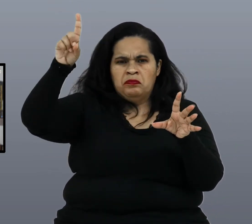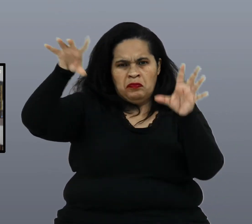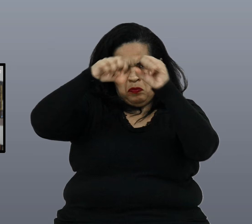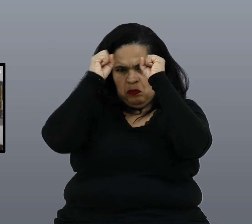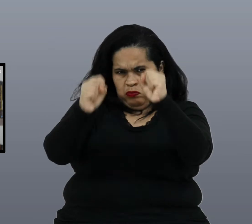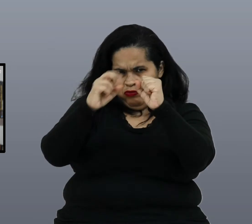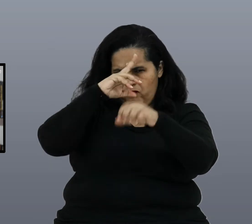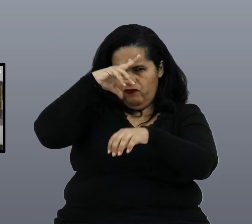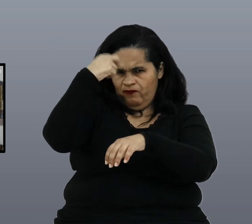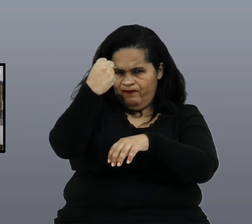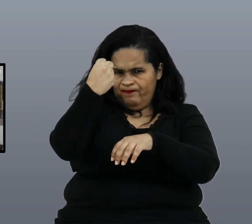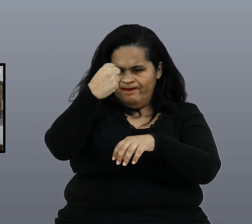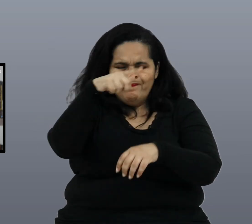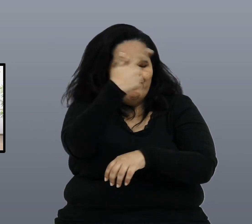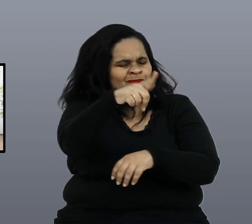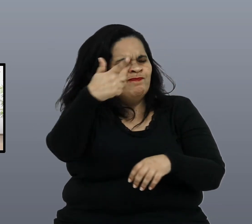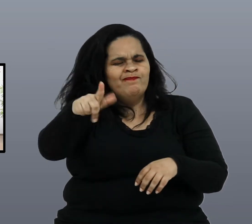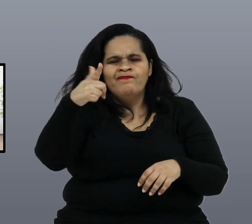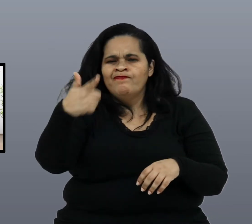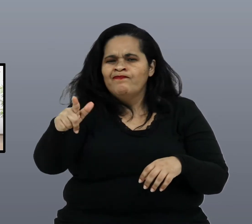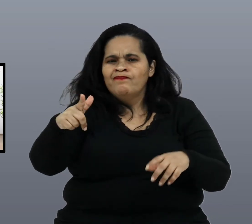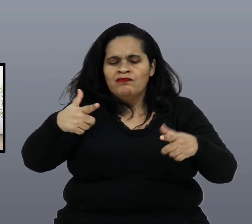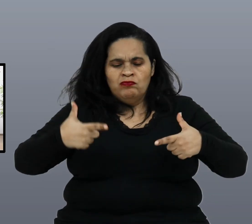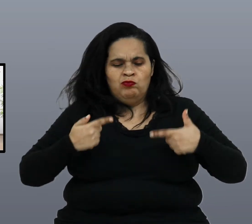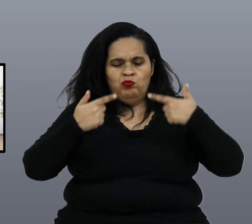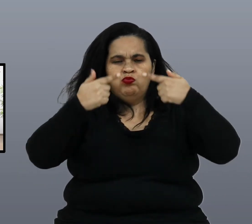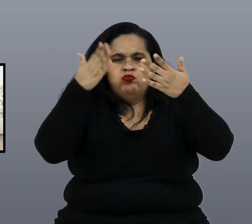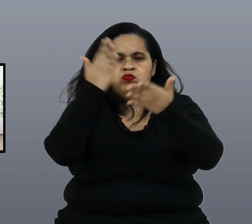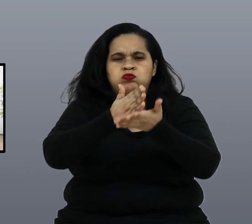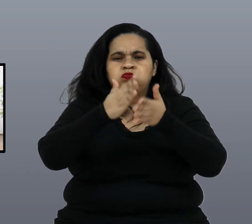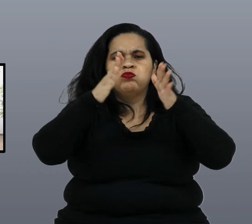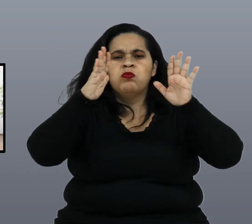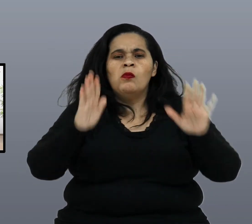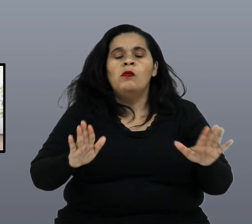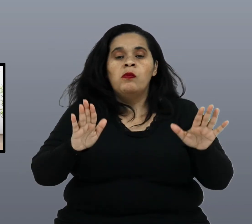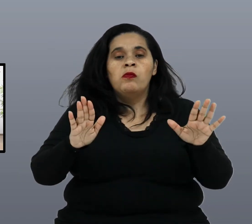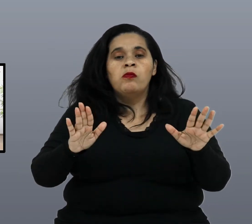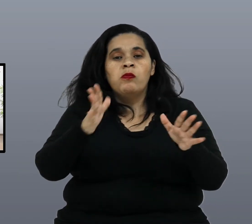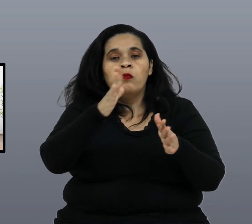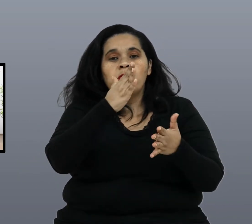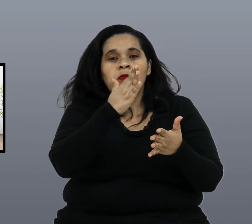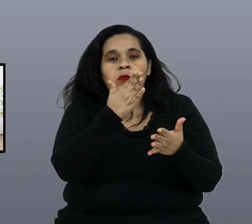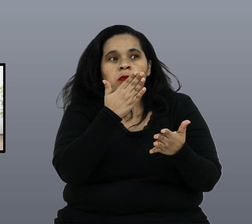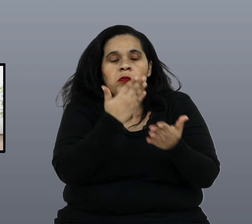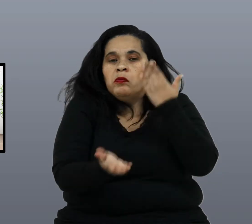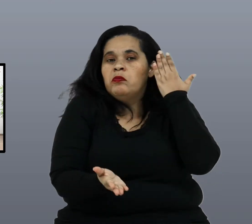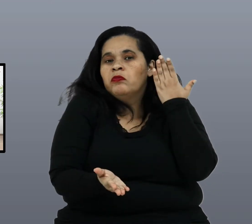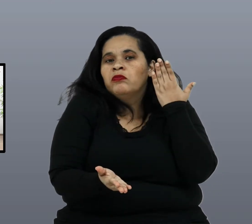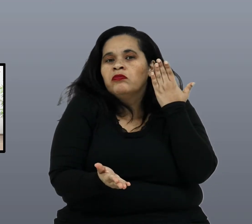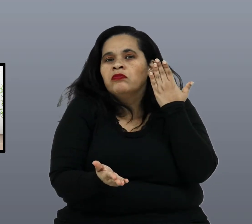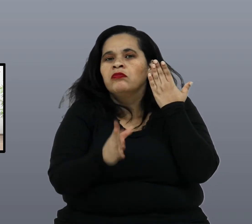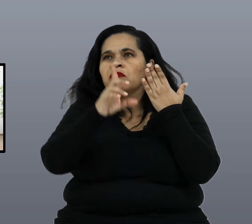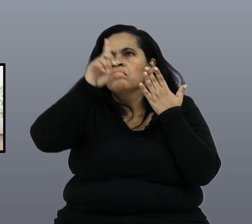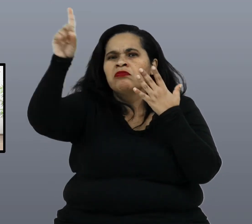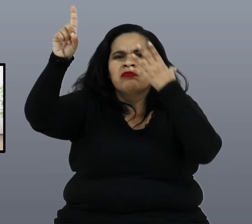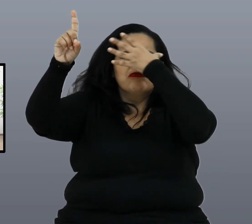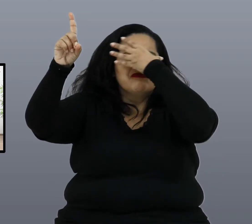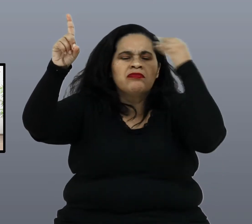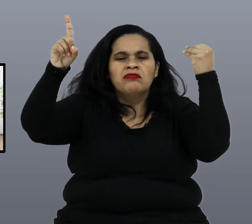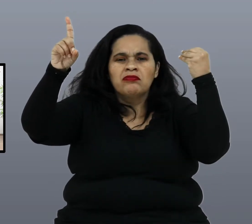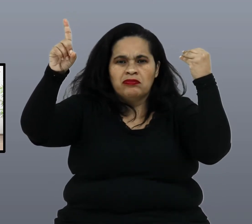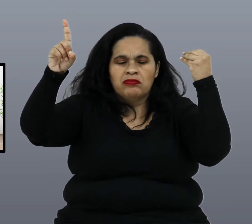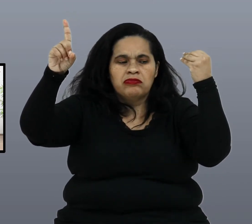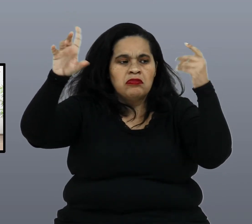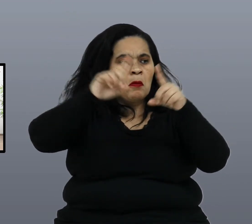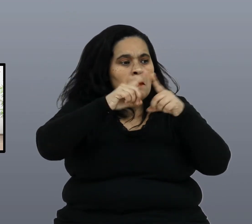que Deus tinha perdido essa batalha, que eles estavam perdidos, o Deus tinha esquecido eles, algo assim, né? E aí eles não